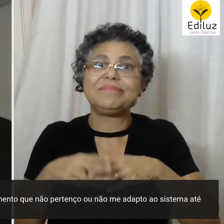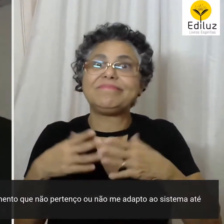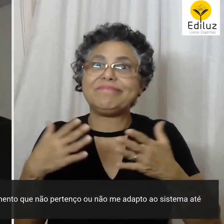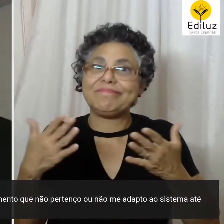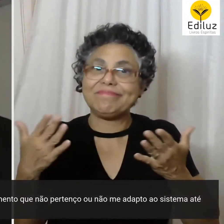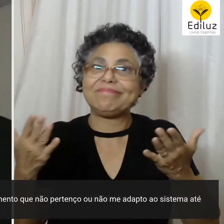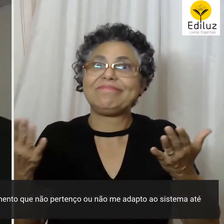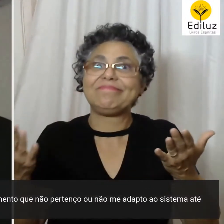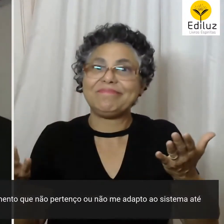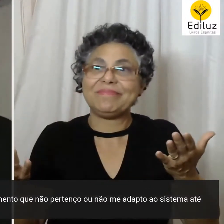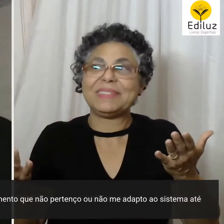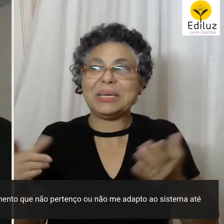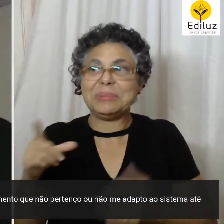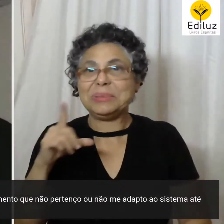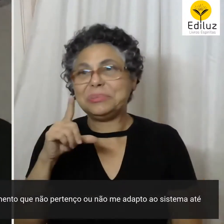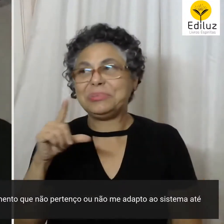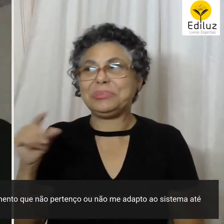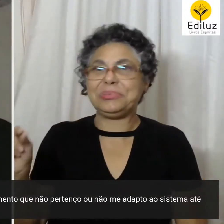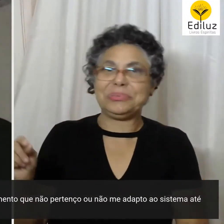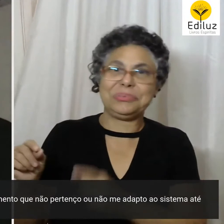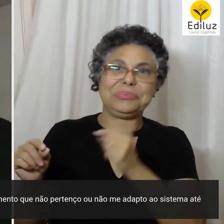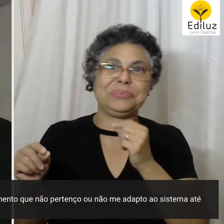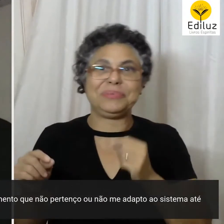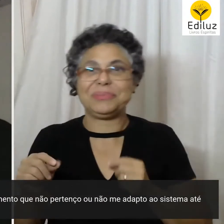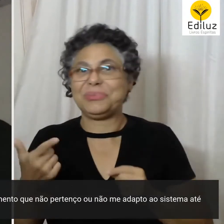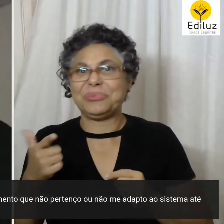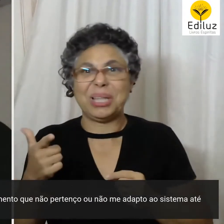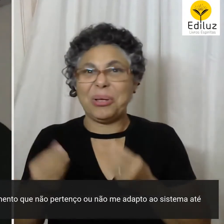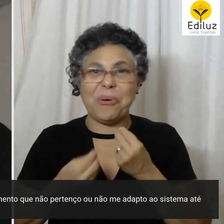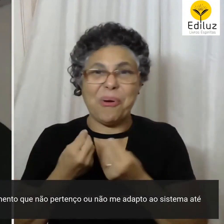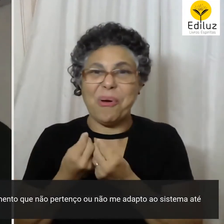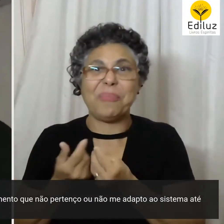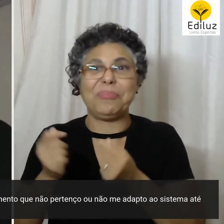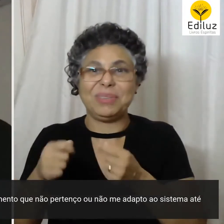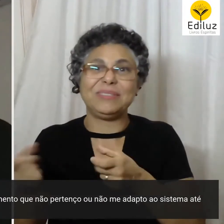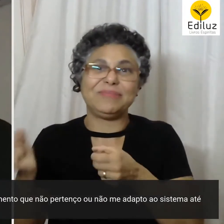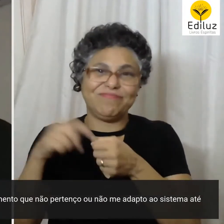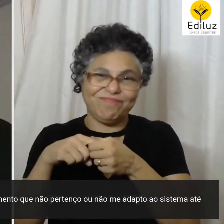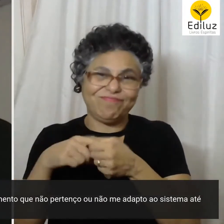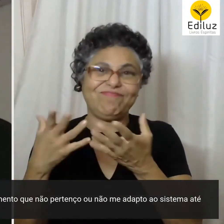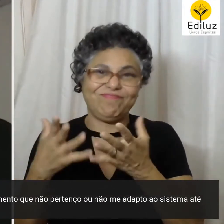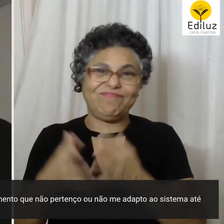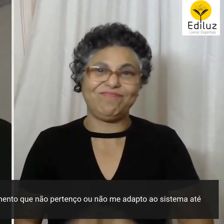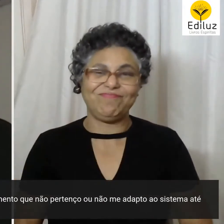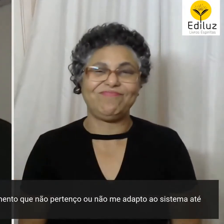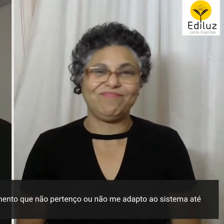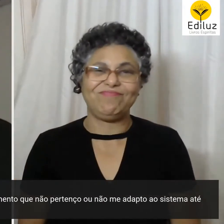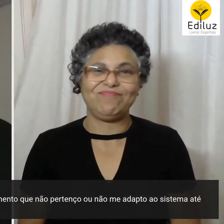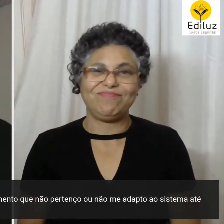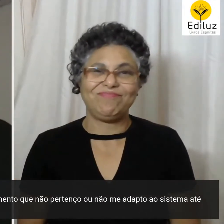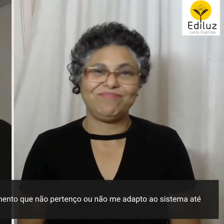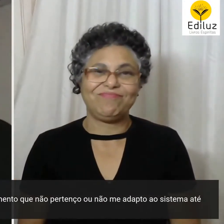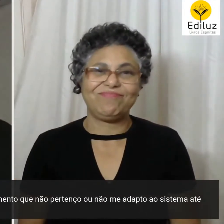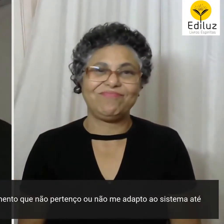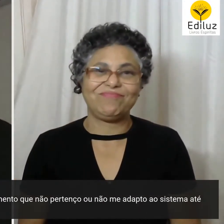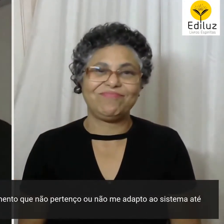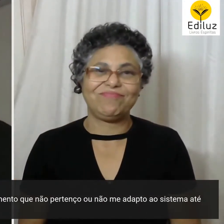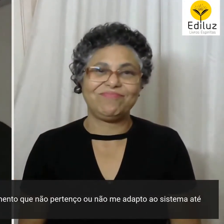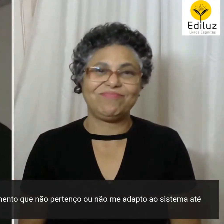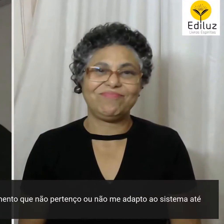é uma fuga estéril, né? E a gente vai